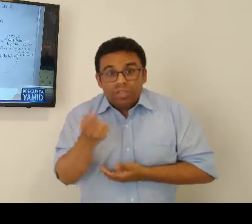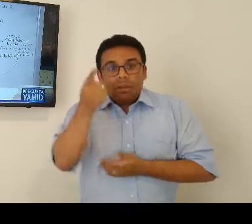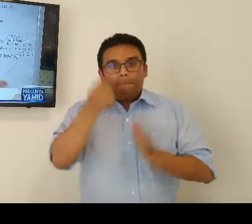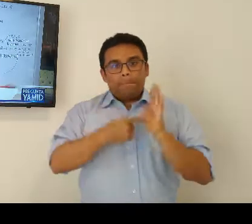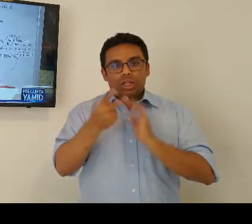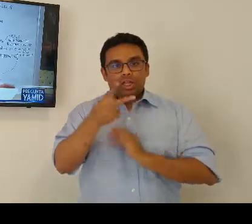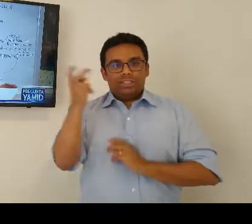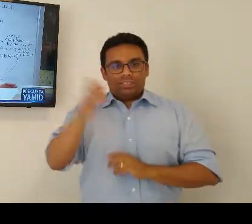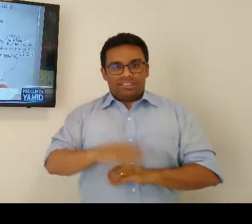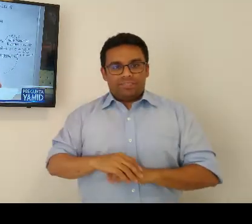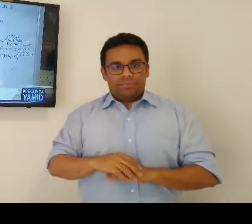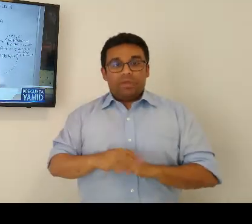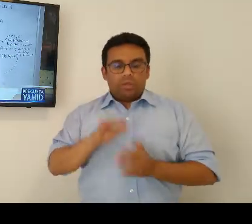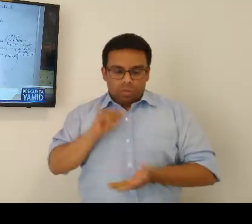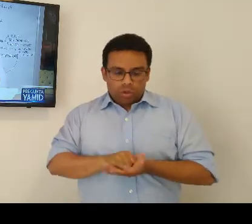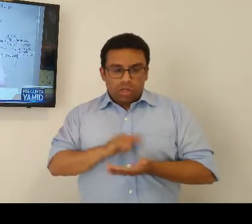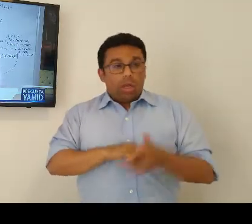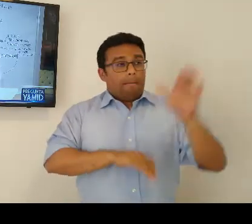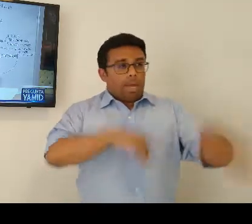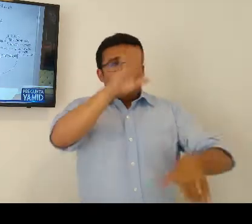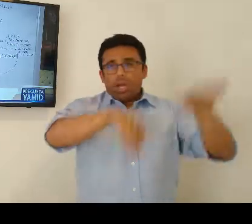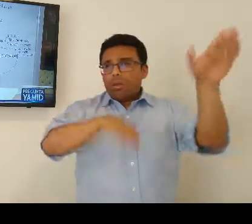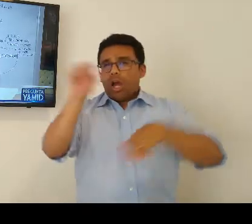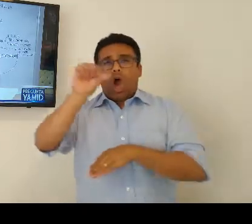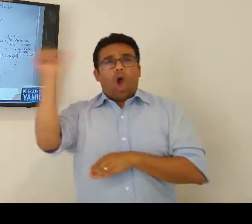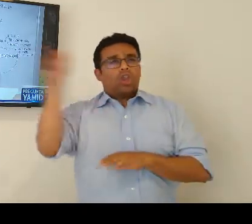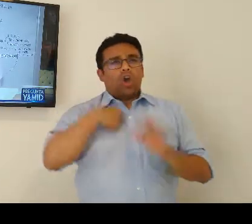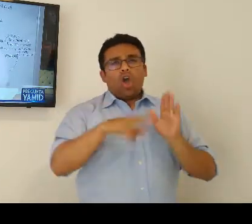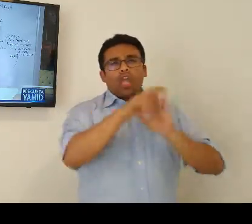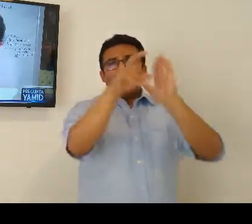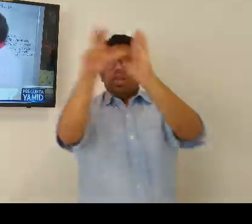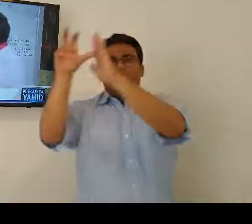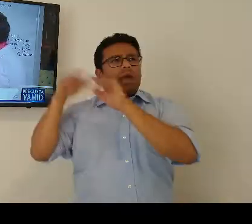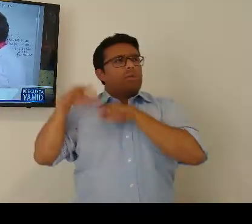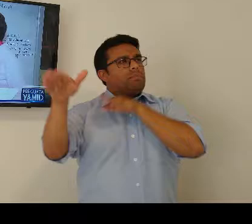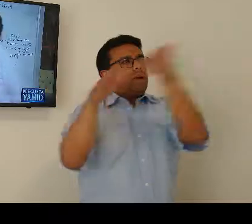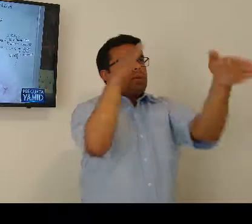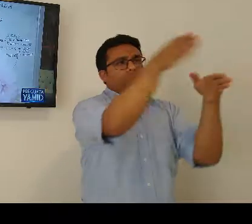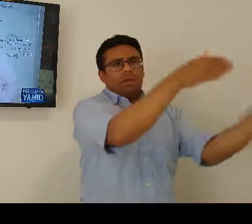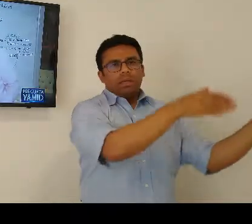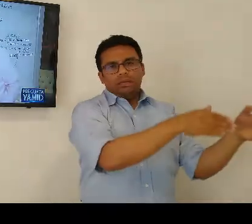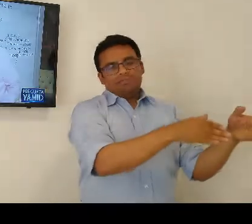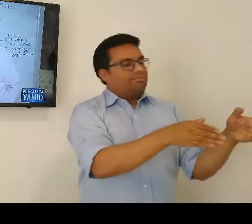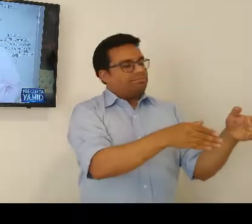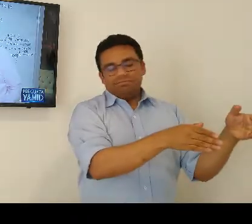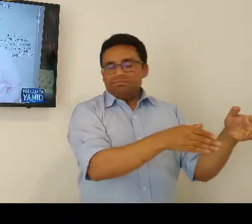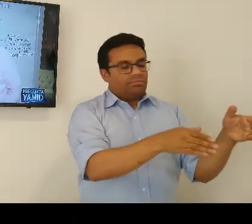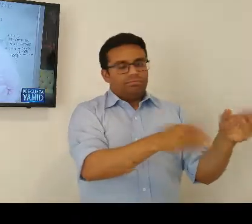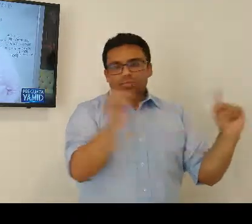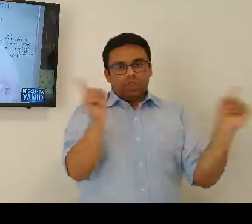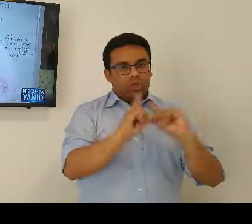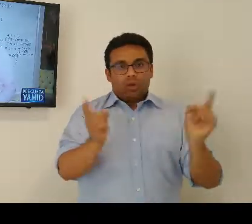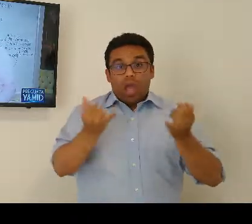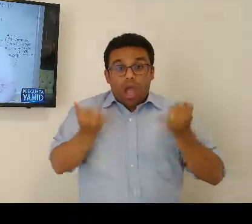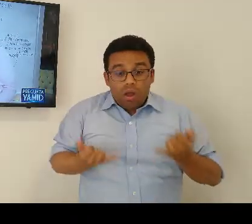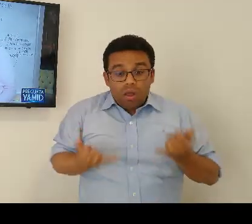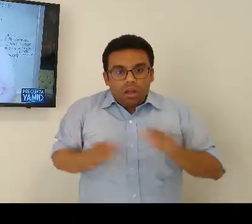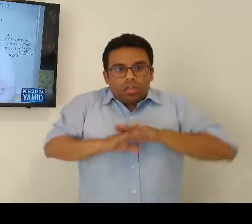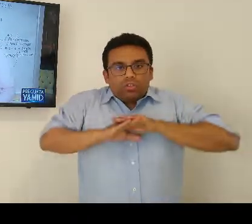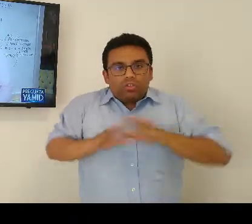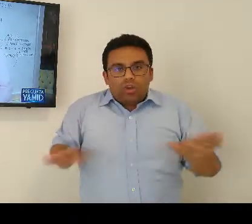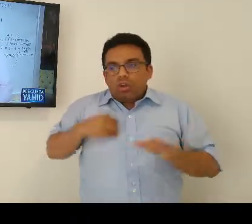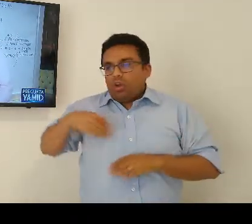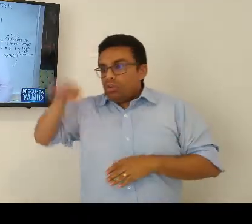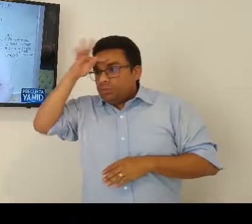ahora no va a usar hoteles para trasladar pacientes. Lo que vamos a usar es los hospitales actuales, sus camas y